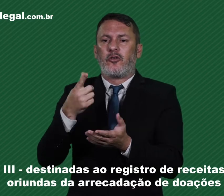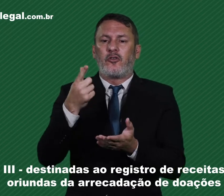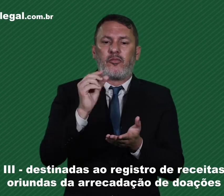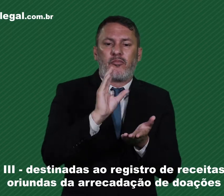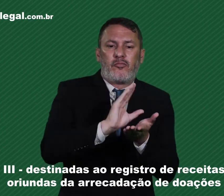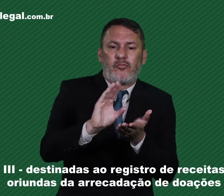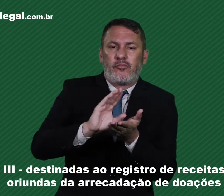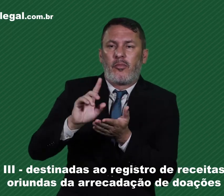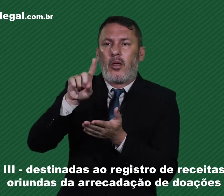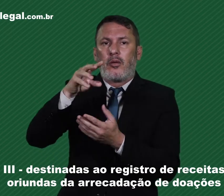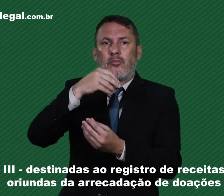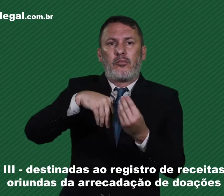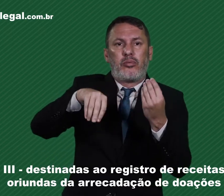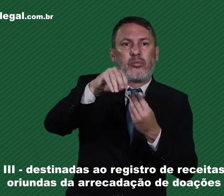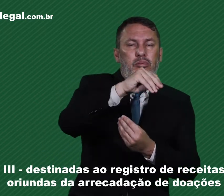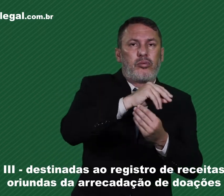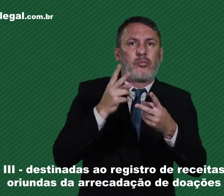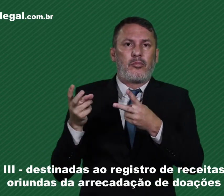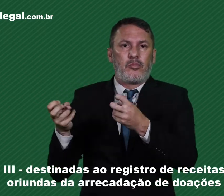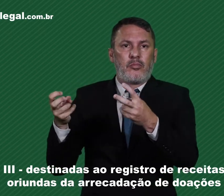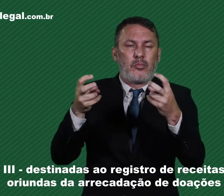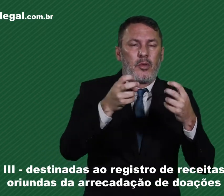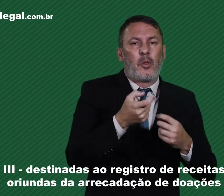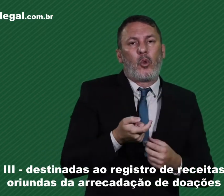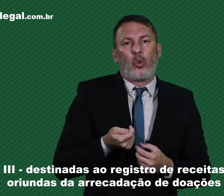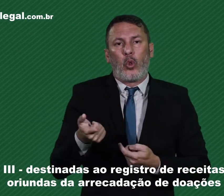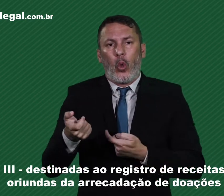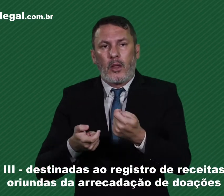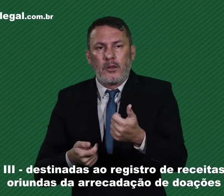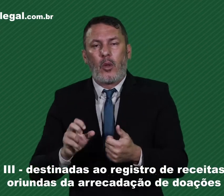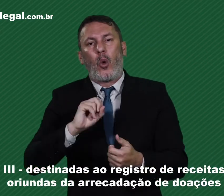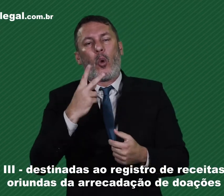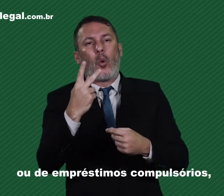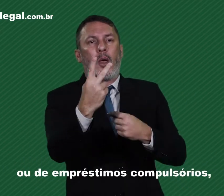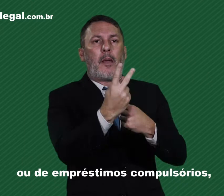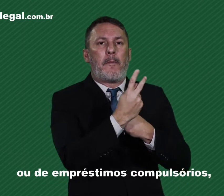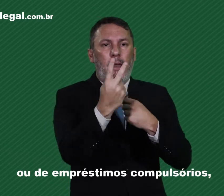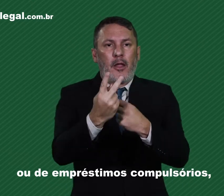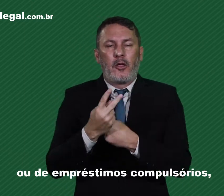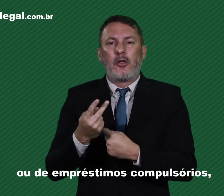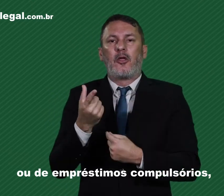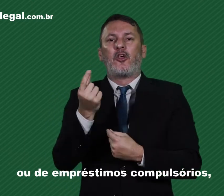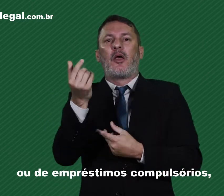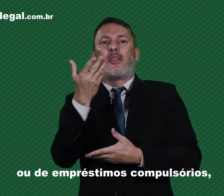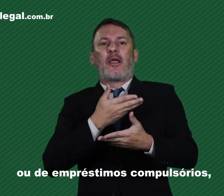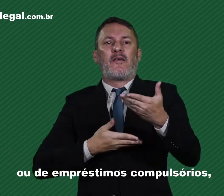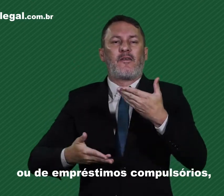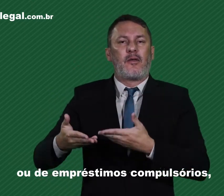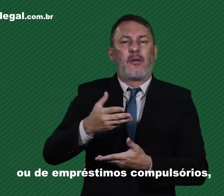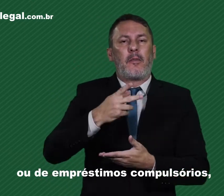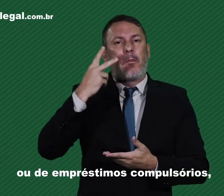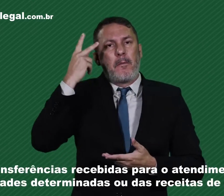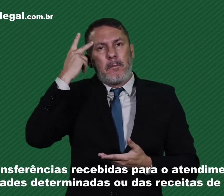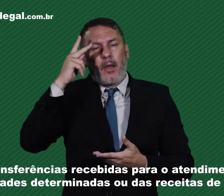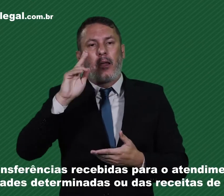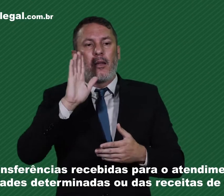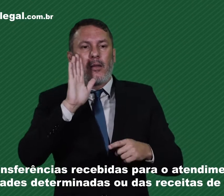registro de receitas oriundas da arrecadação de doações ou de empréstimos compulsórios de